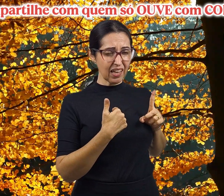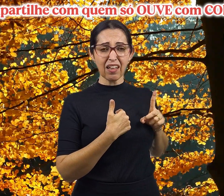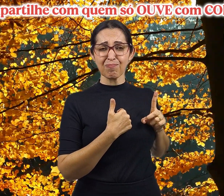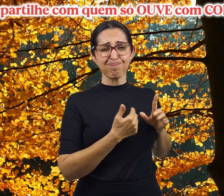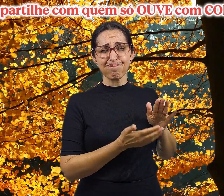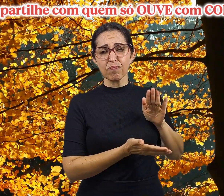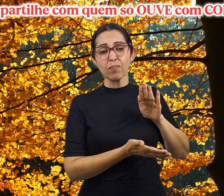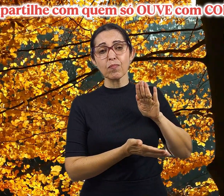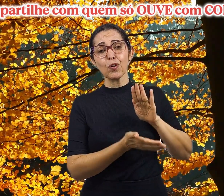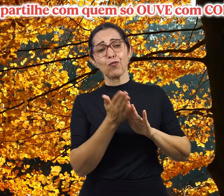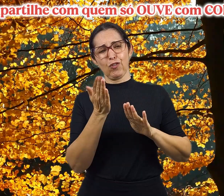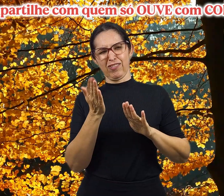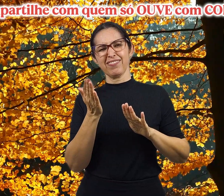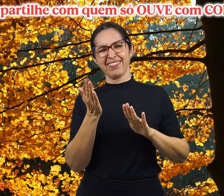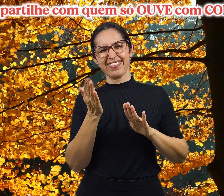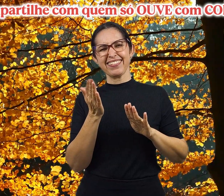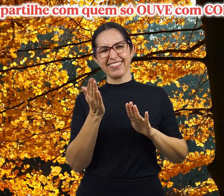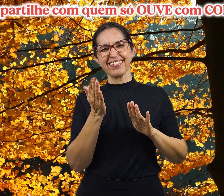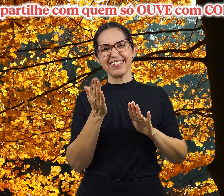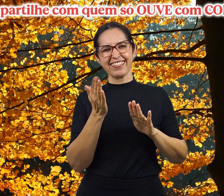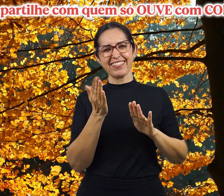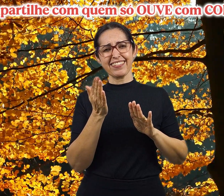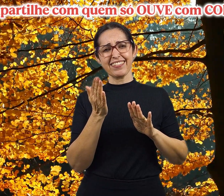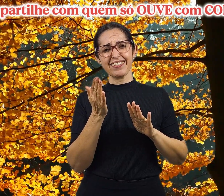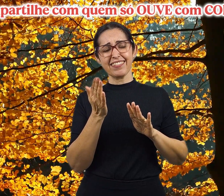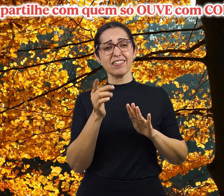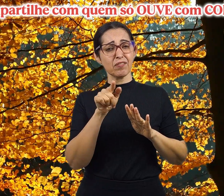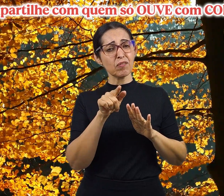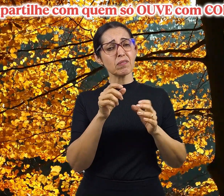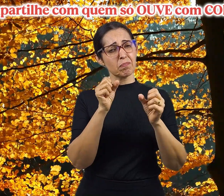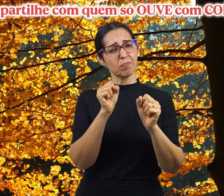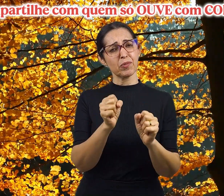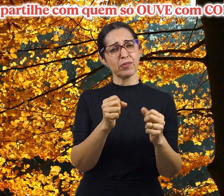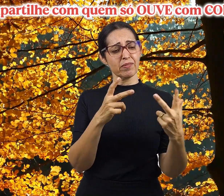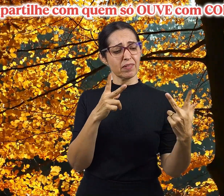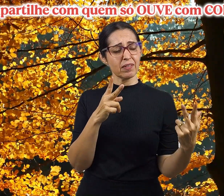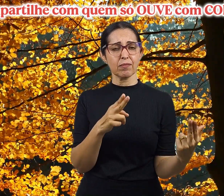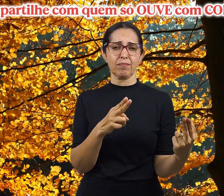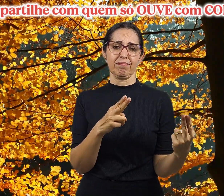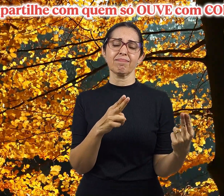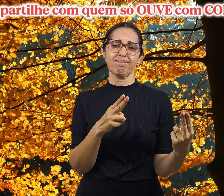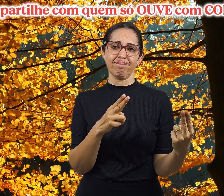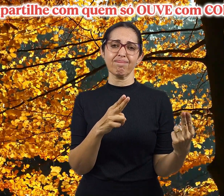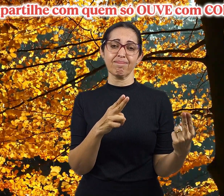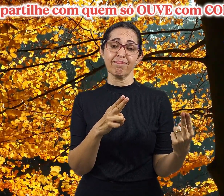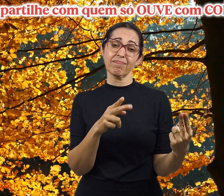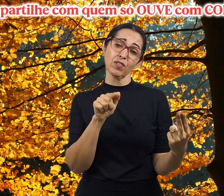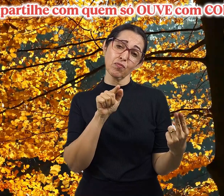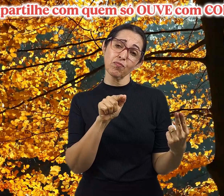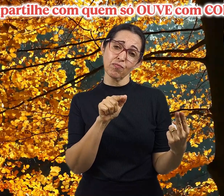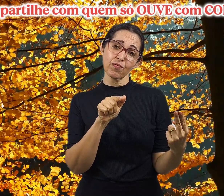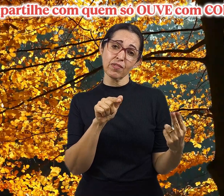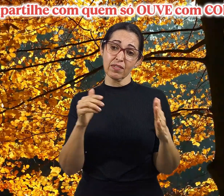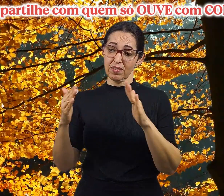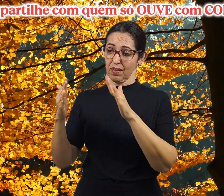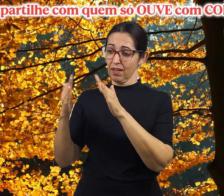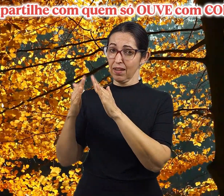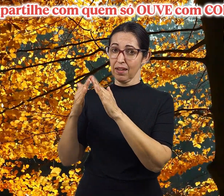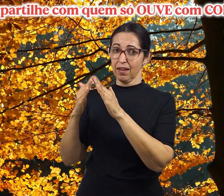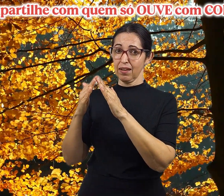razões? Quem sabe essa sua situação hoje? Quem sabe você não subiu hoje à casa de Deus porque você está cansado de